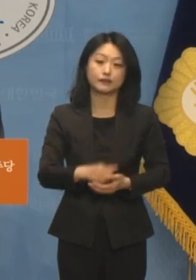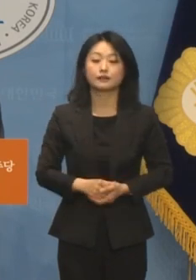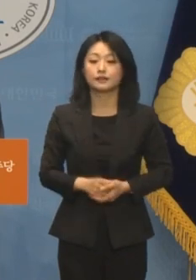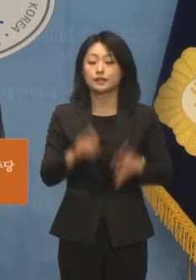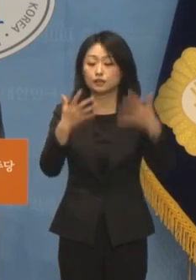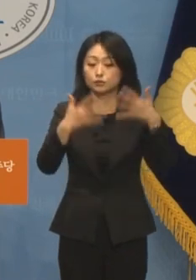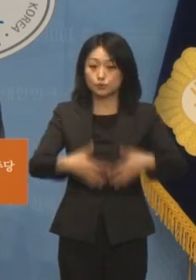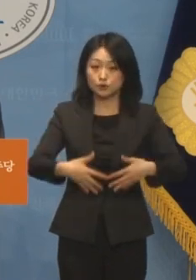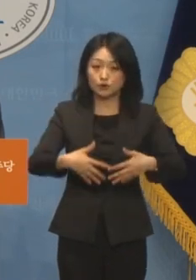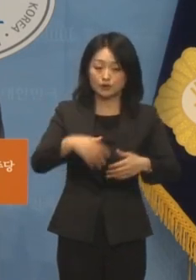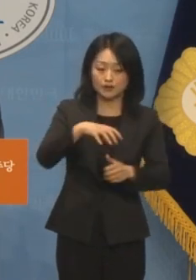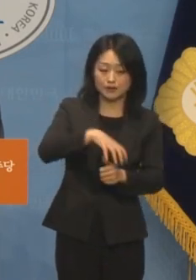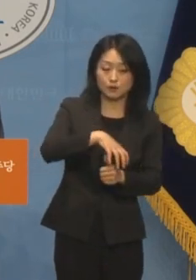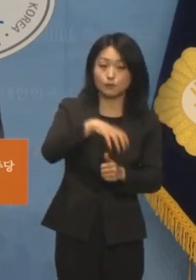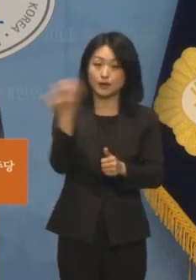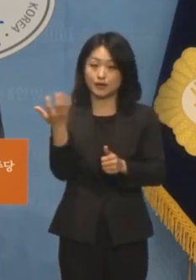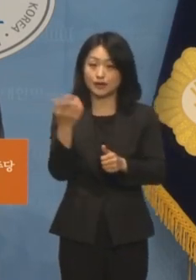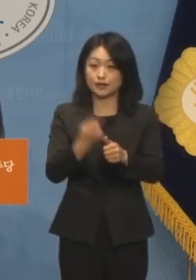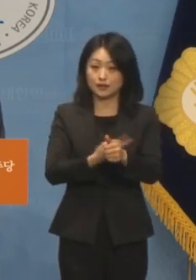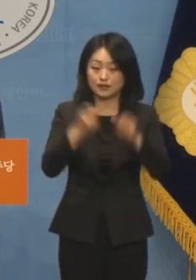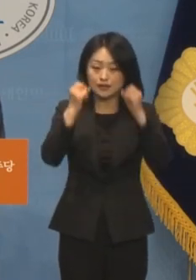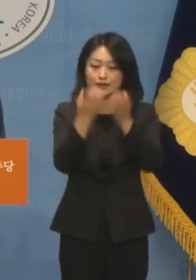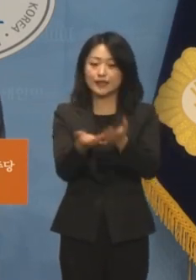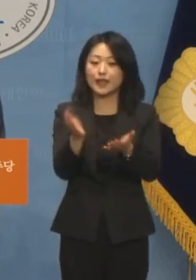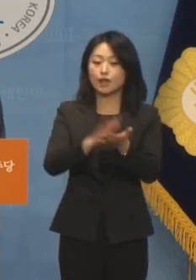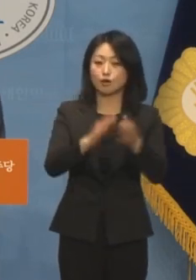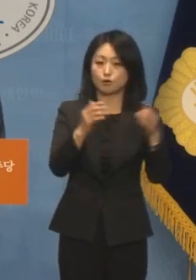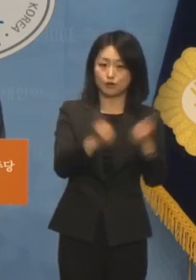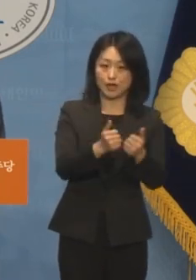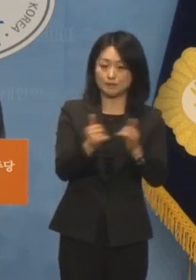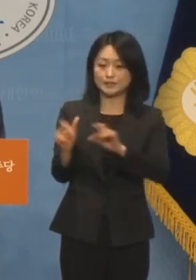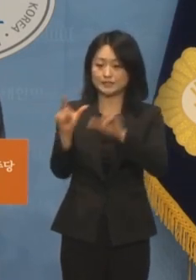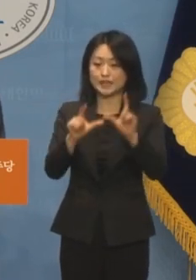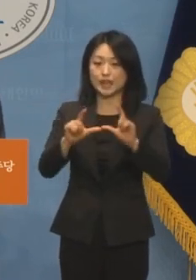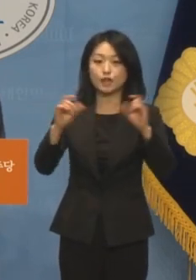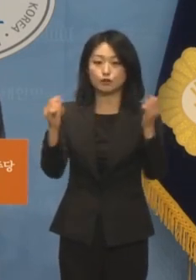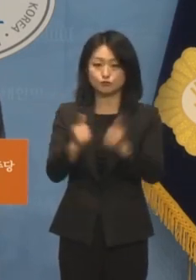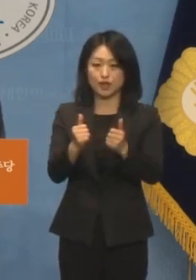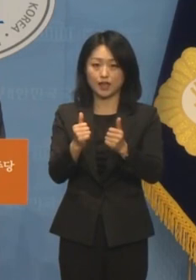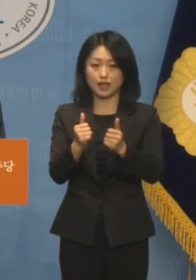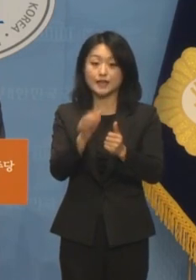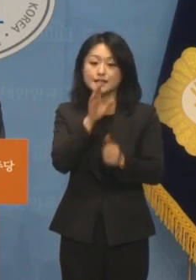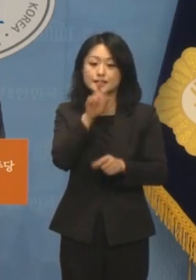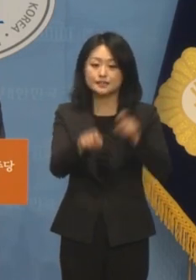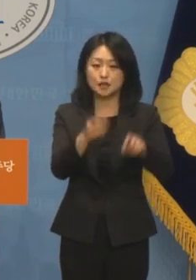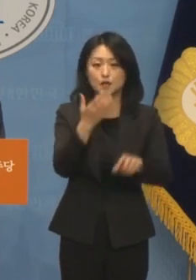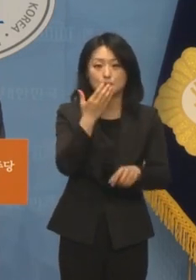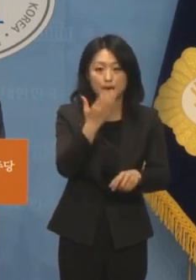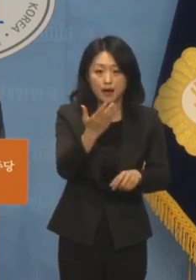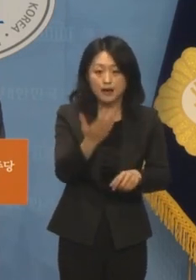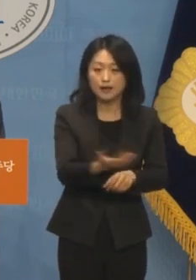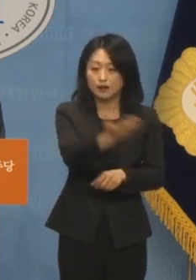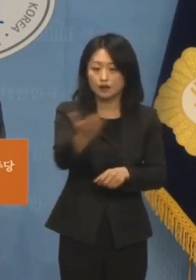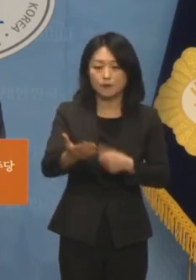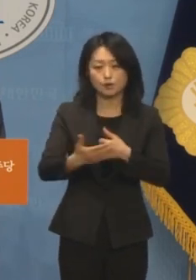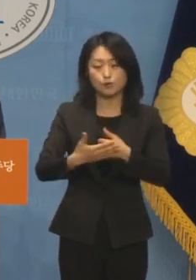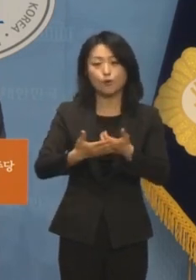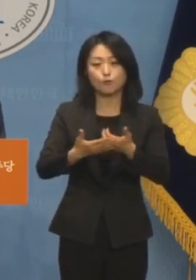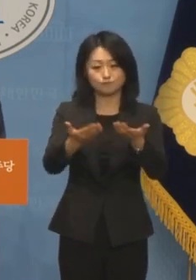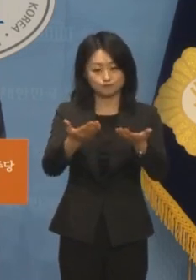요건 완화가 개혁국회, 민생국회를 더 크게 실현하고 모두에게 도움이 되는 길이라는